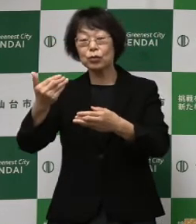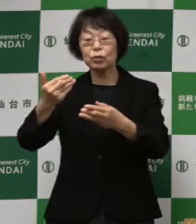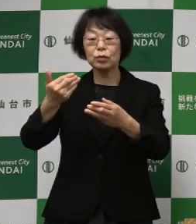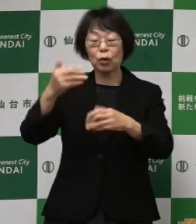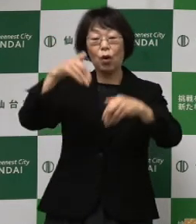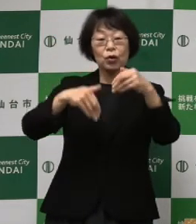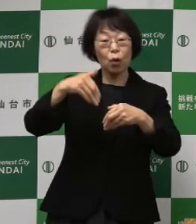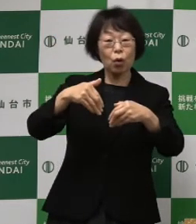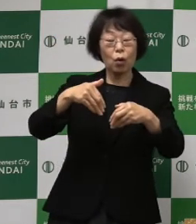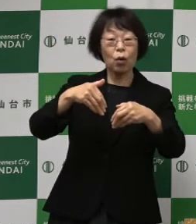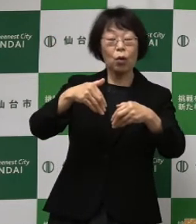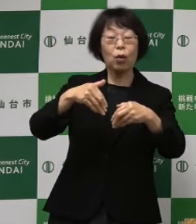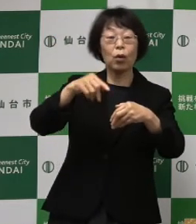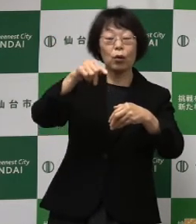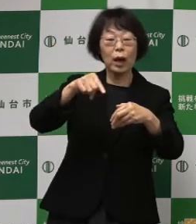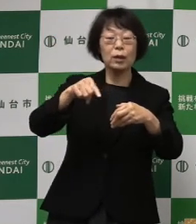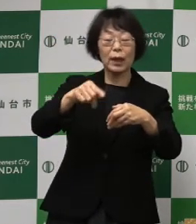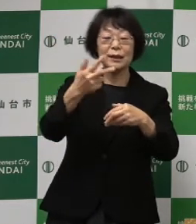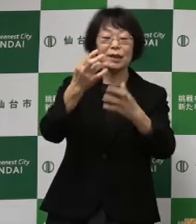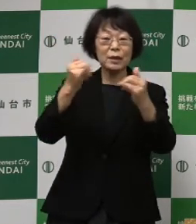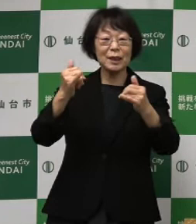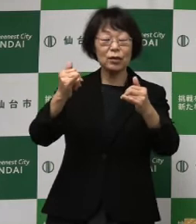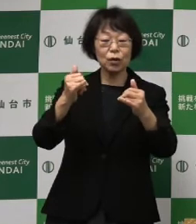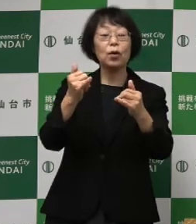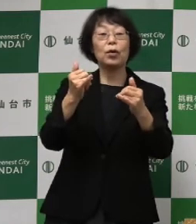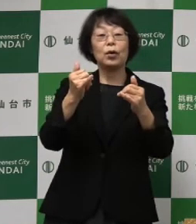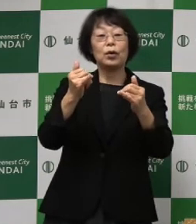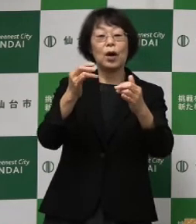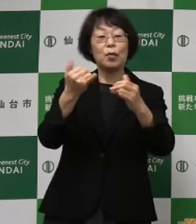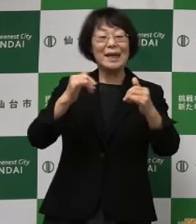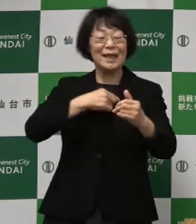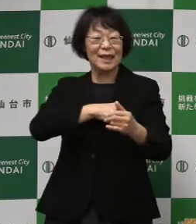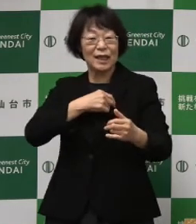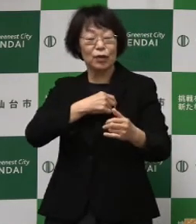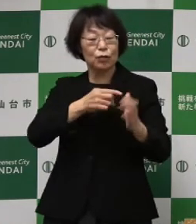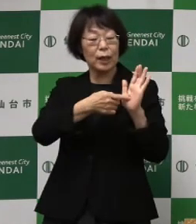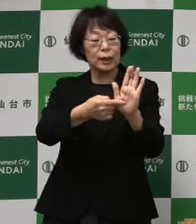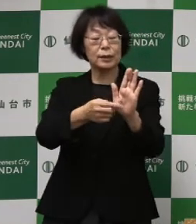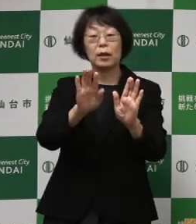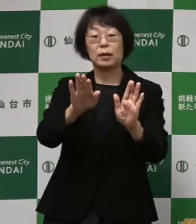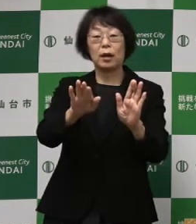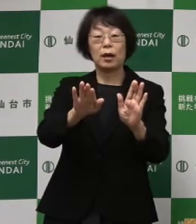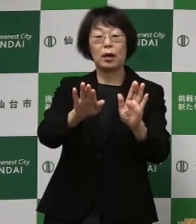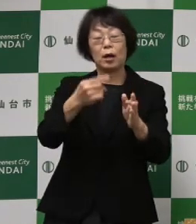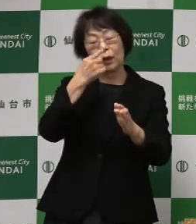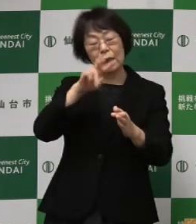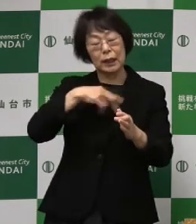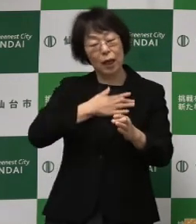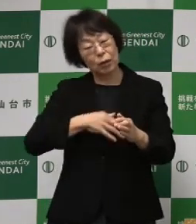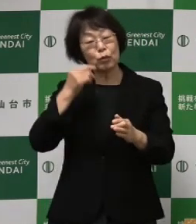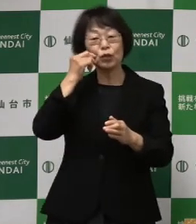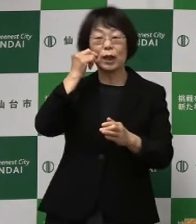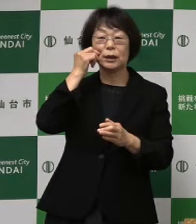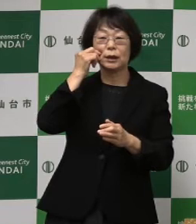だということをもって、それは市民の民意だというお発言がありまして、ちょっと私には理解が難しくてです